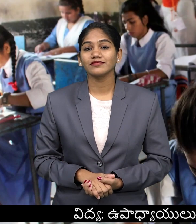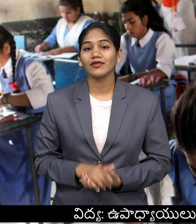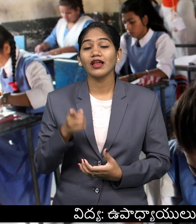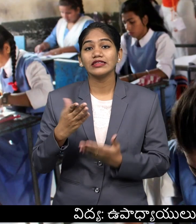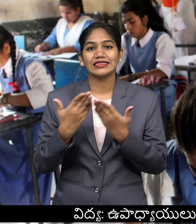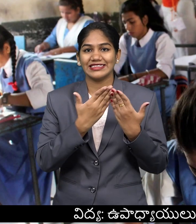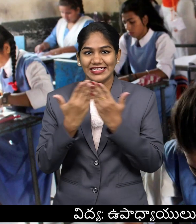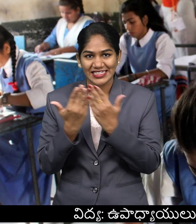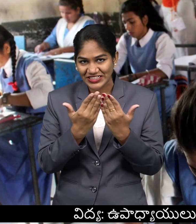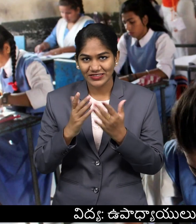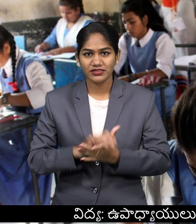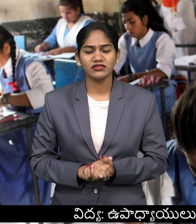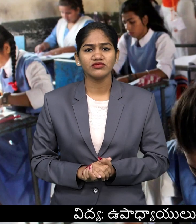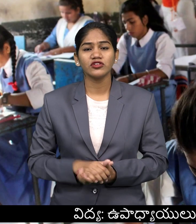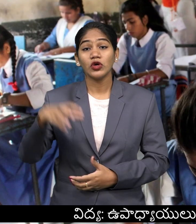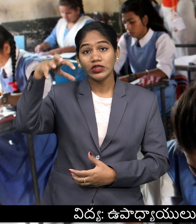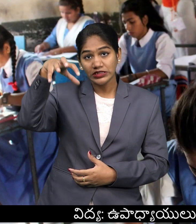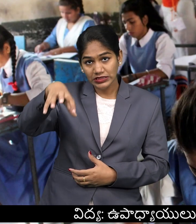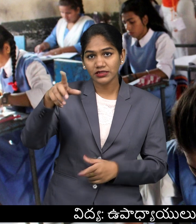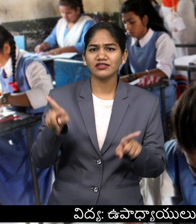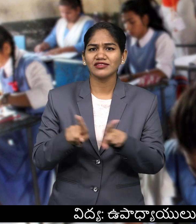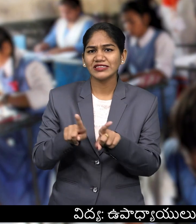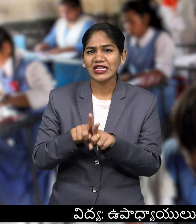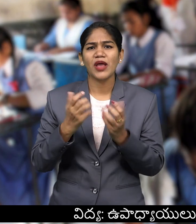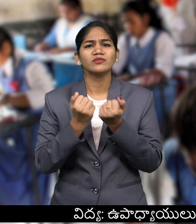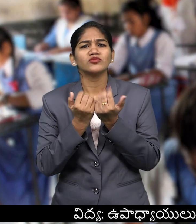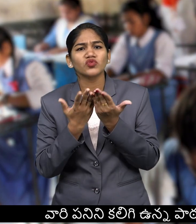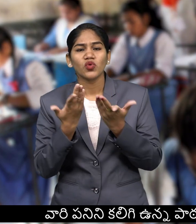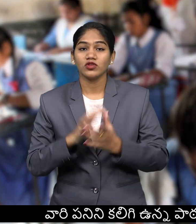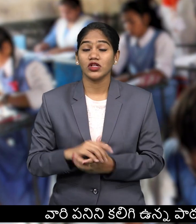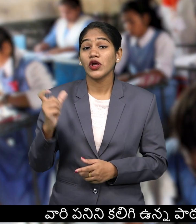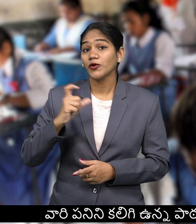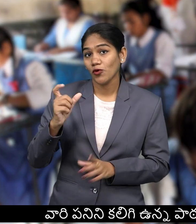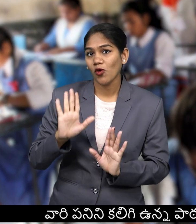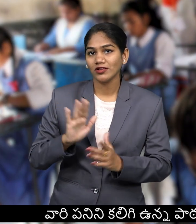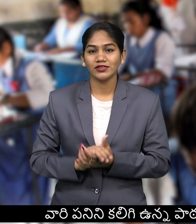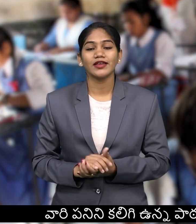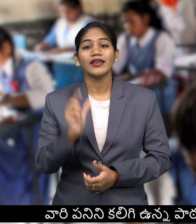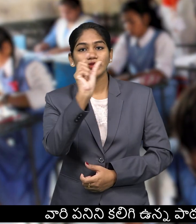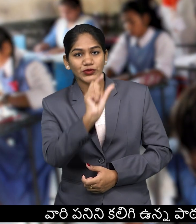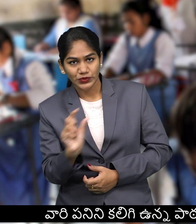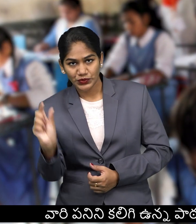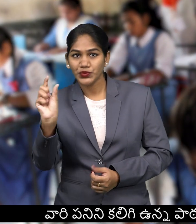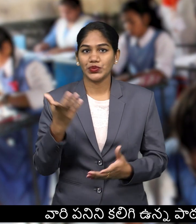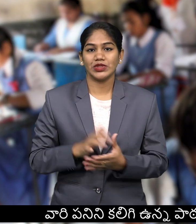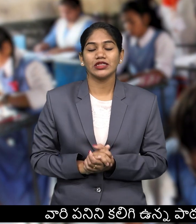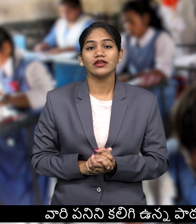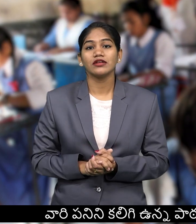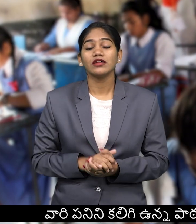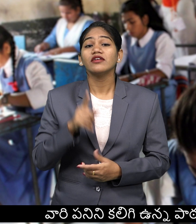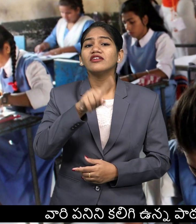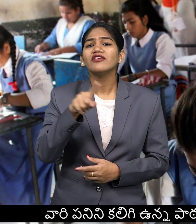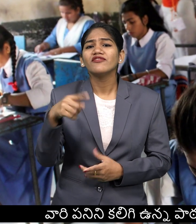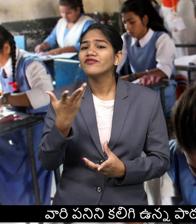విద్య, ఉపాధ్యాయులు, అడ్మినిస్ట్రేటివ్ సిబ్బంది మరియు వారి పనిని కలిగి ఉన్న పాఠశాలలు,